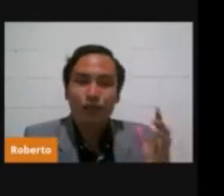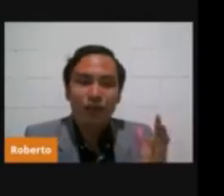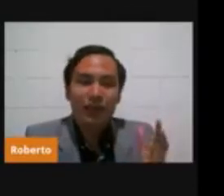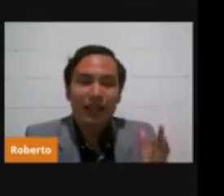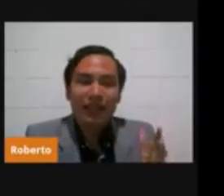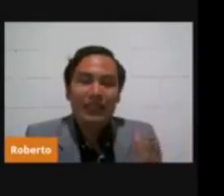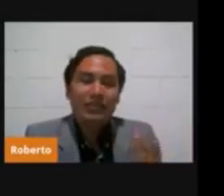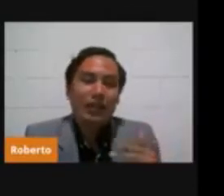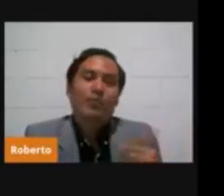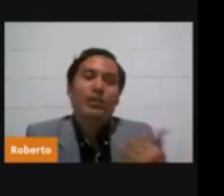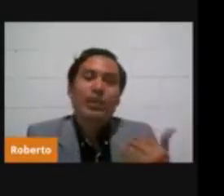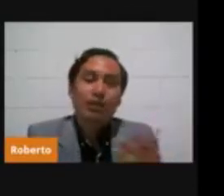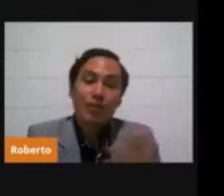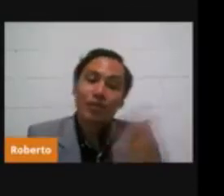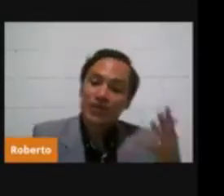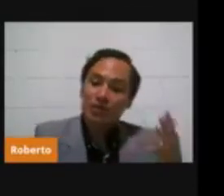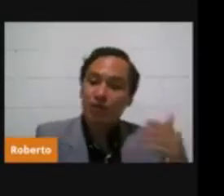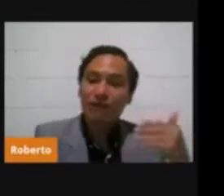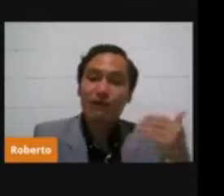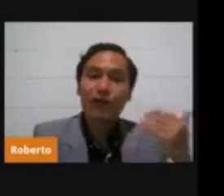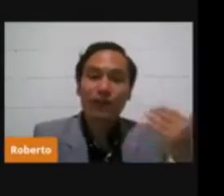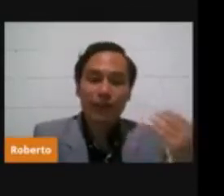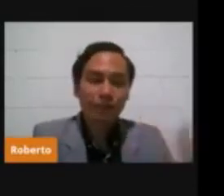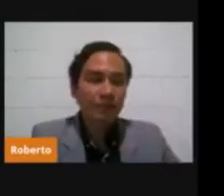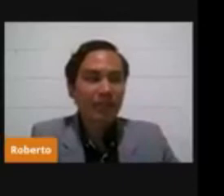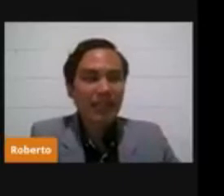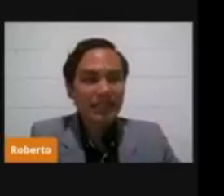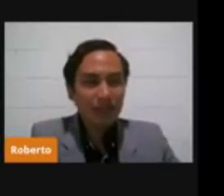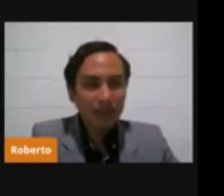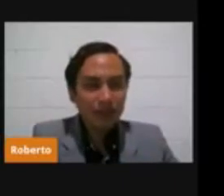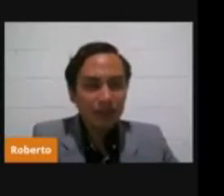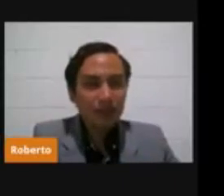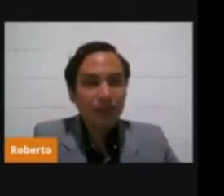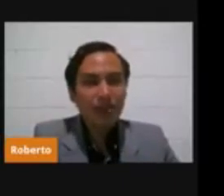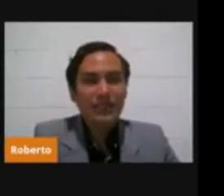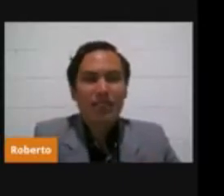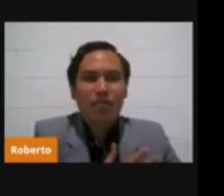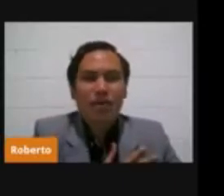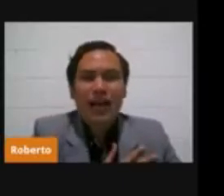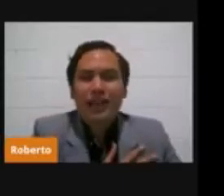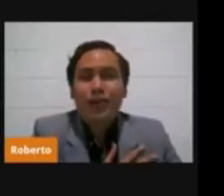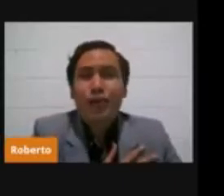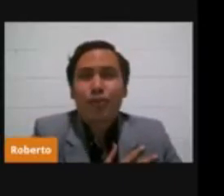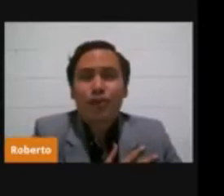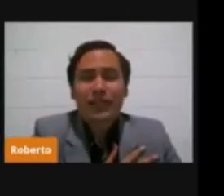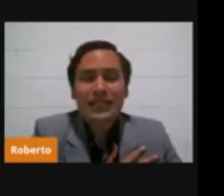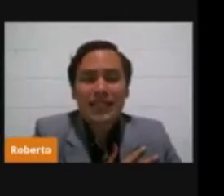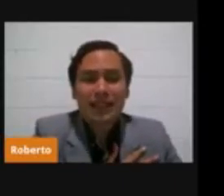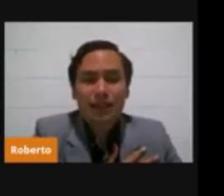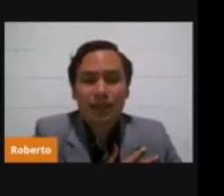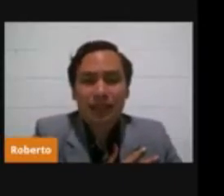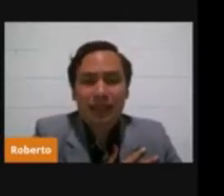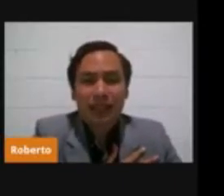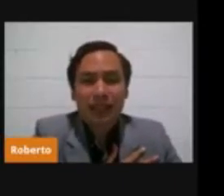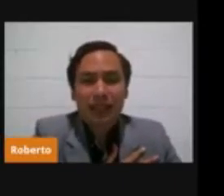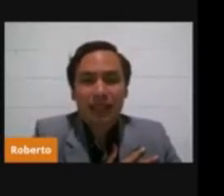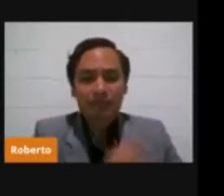eso no, porque eso responden, como hemos visto, a un enfoque lastimero, como decir como, ay, no,